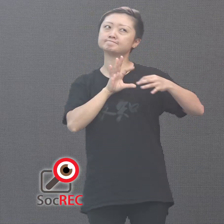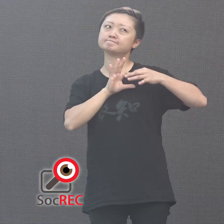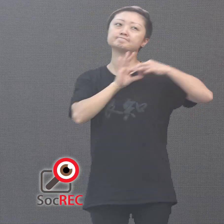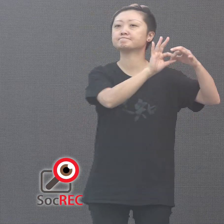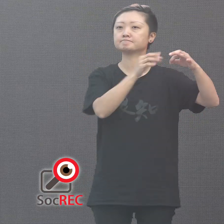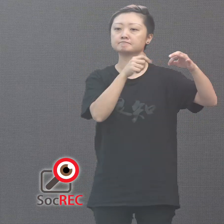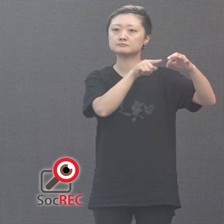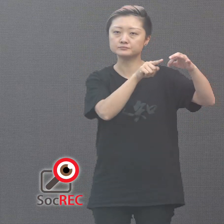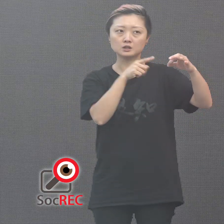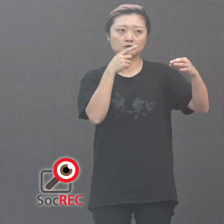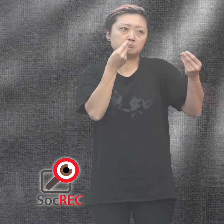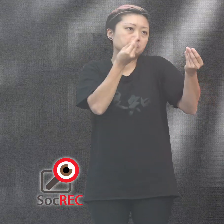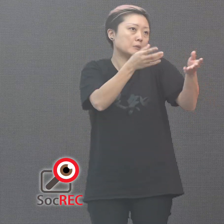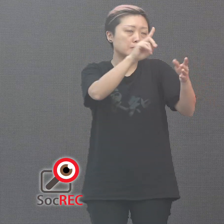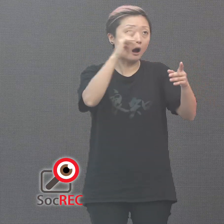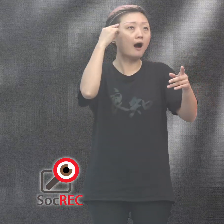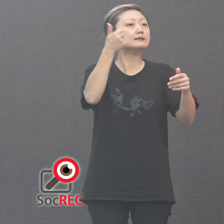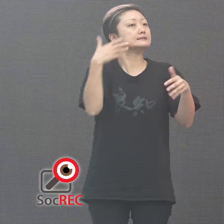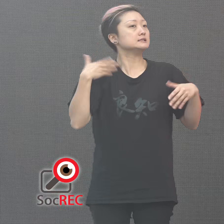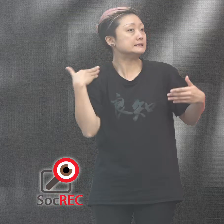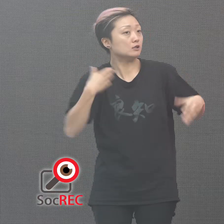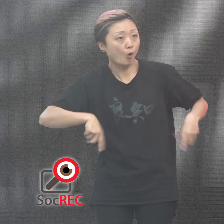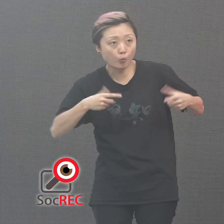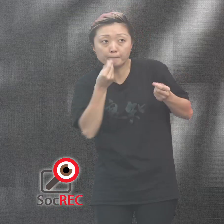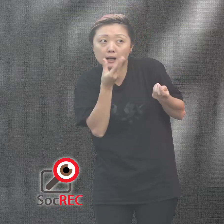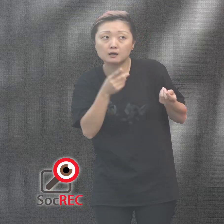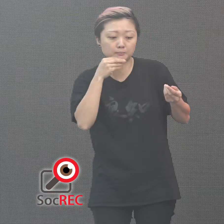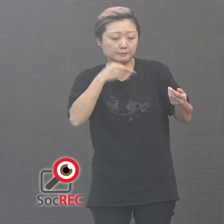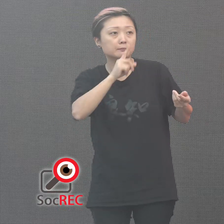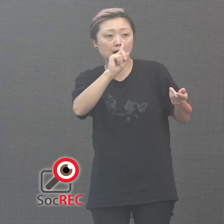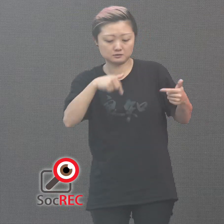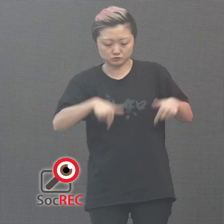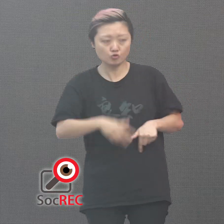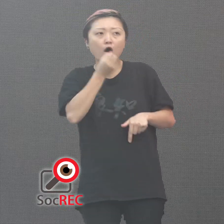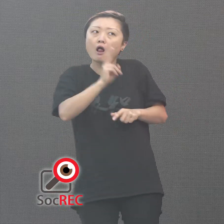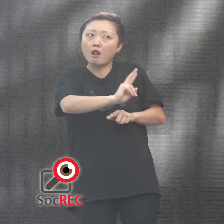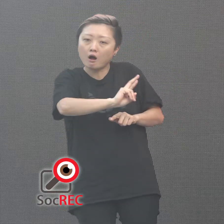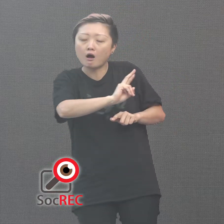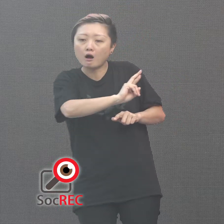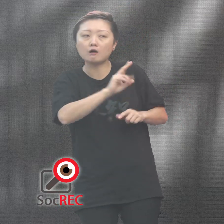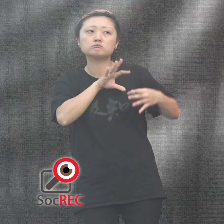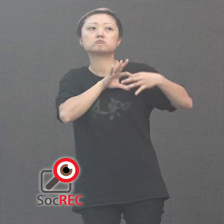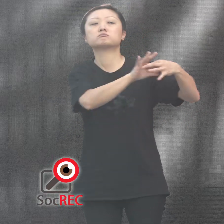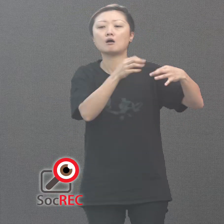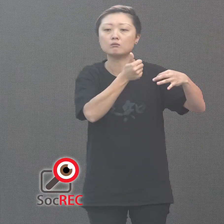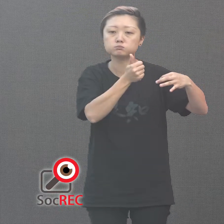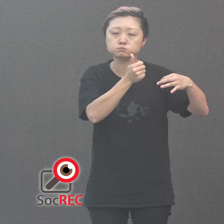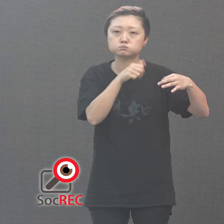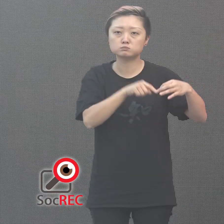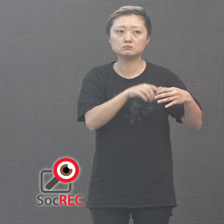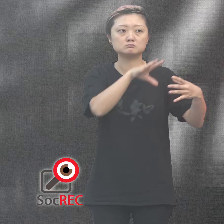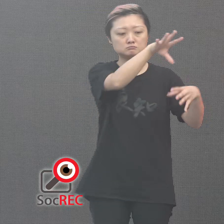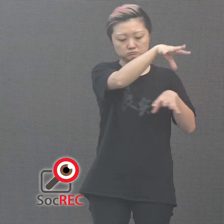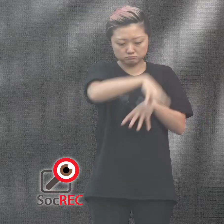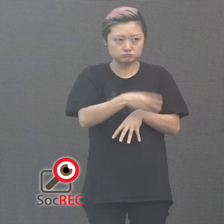記得翻追溯翻一啲破壞人權嘅人，佢係應該受到懲罰， 而呢一件事今日發生喺一個叫做國際